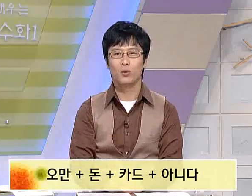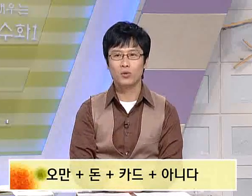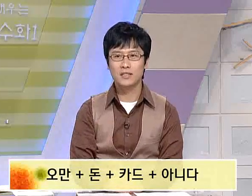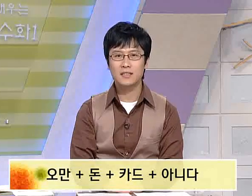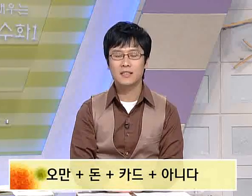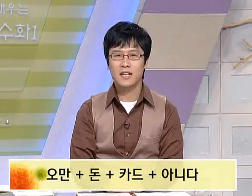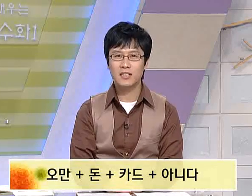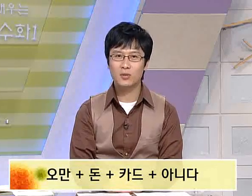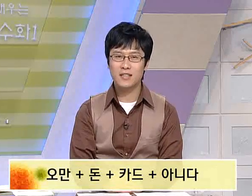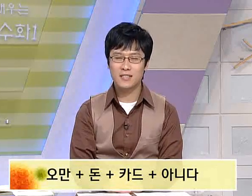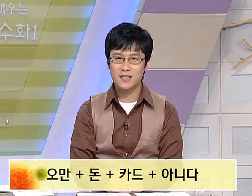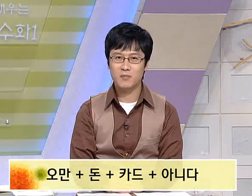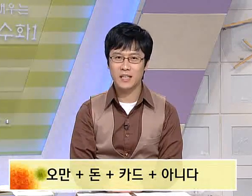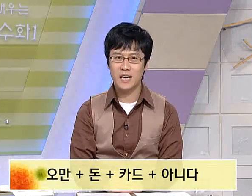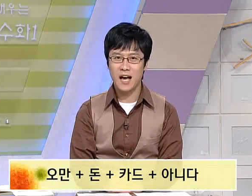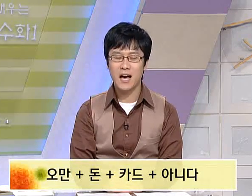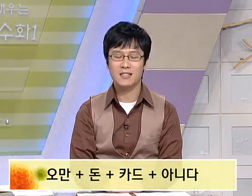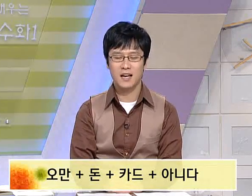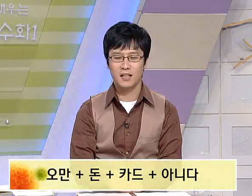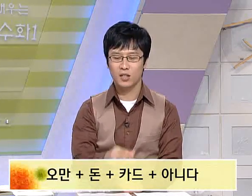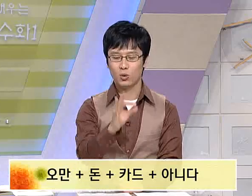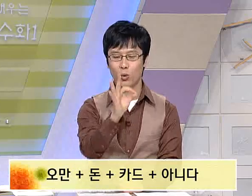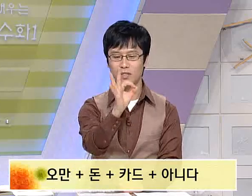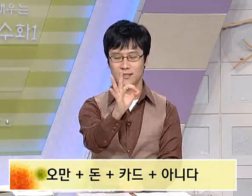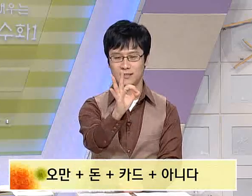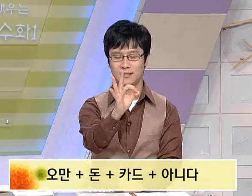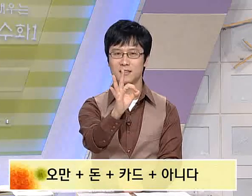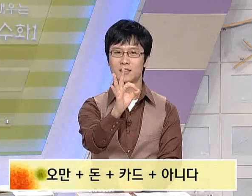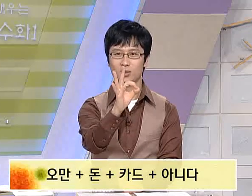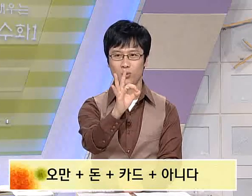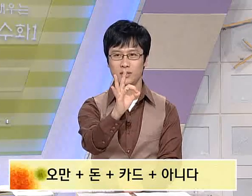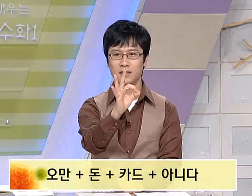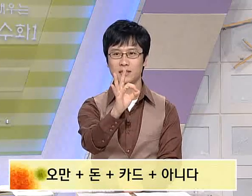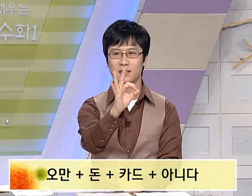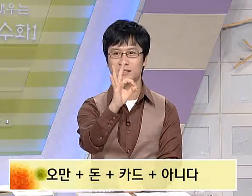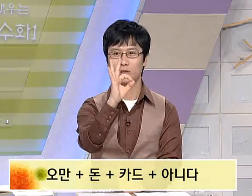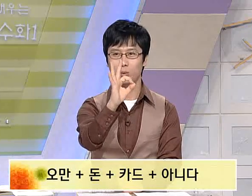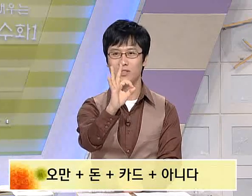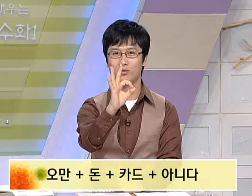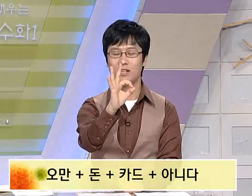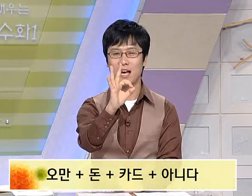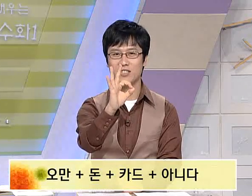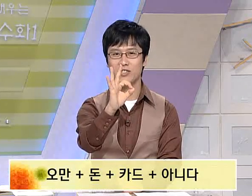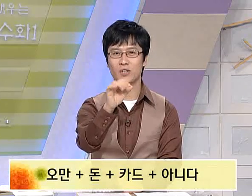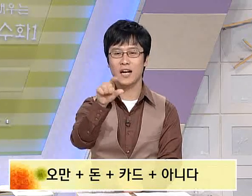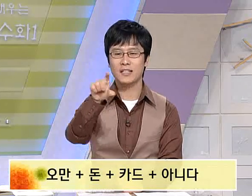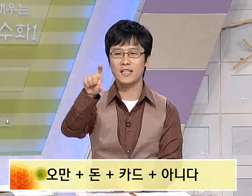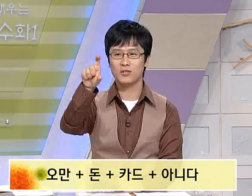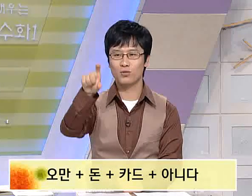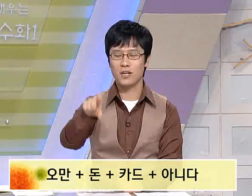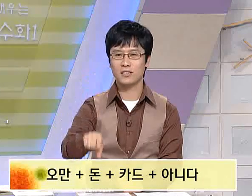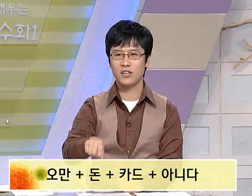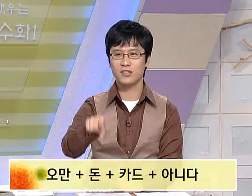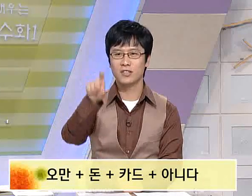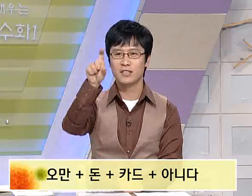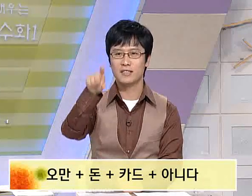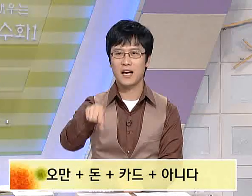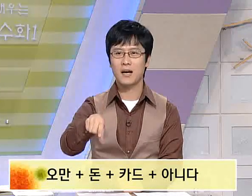돈은 카드로 하시겠습니까? 자. 돈은. 돈은. 자. 돈이라는 수화는 아시죠? 카드라는 수화는요. 자.